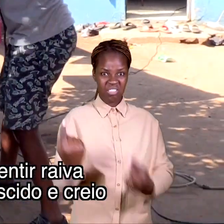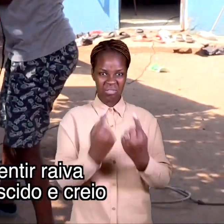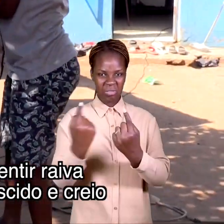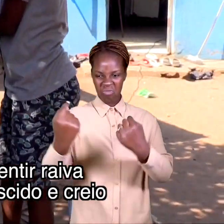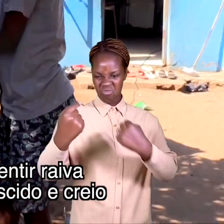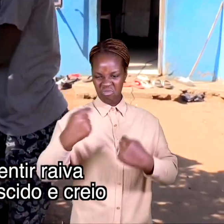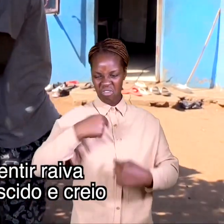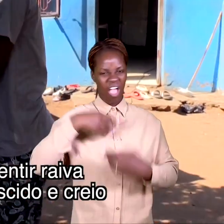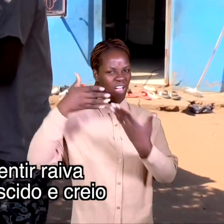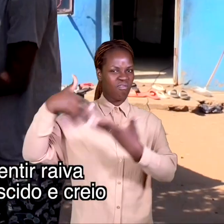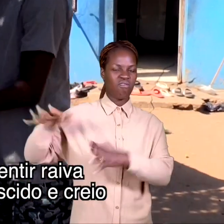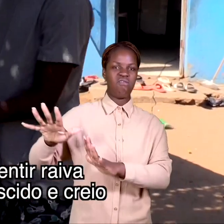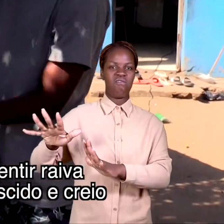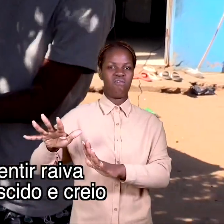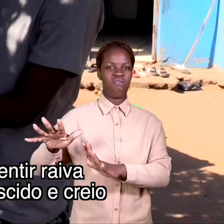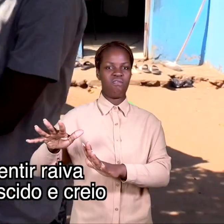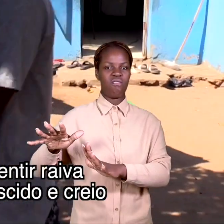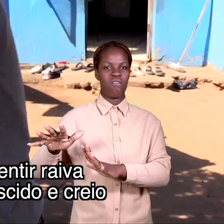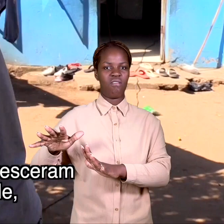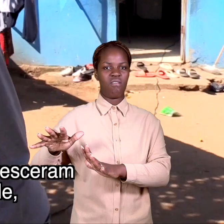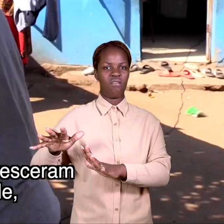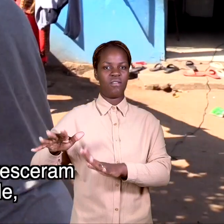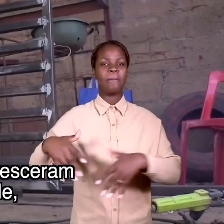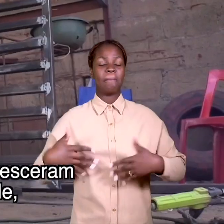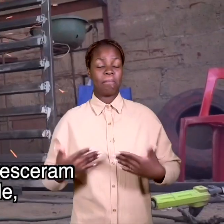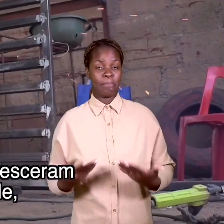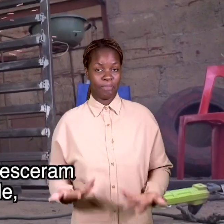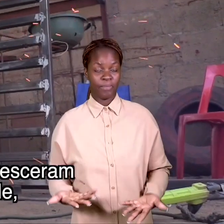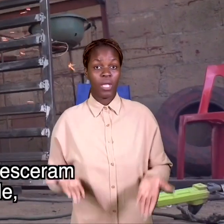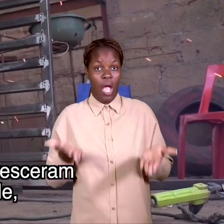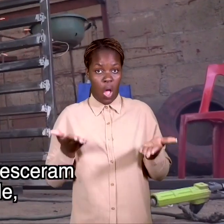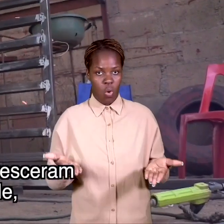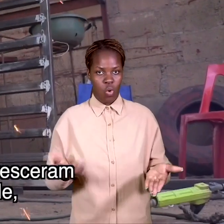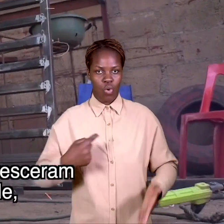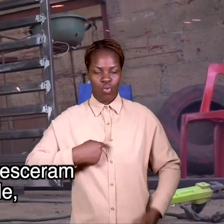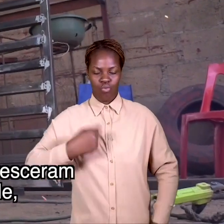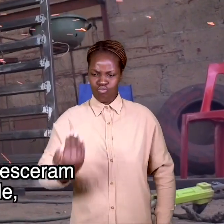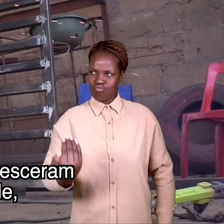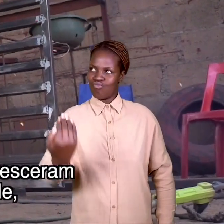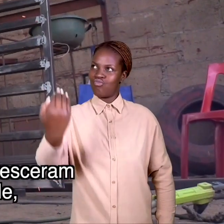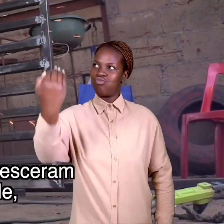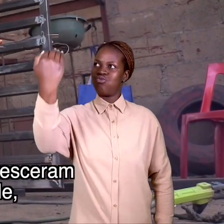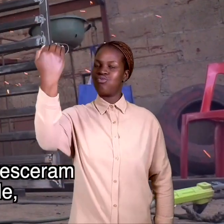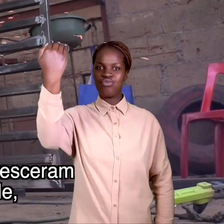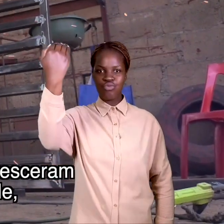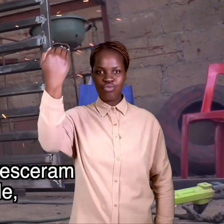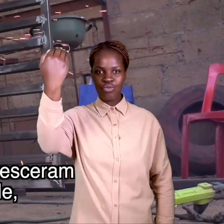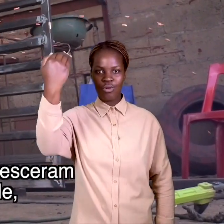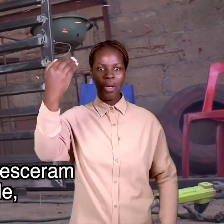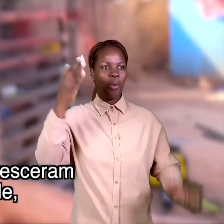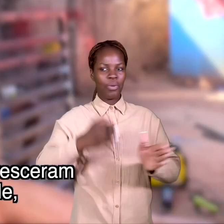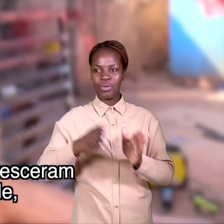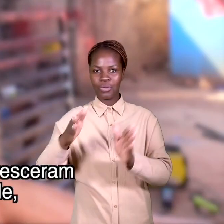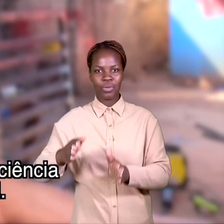agora que sou grande, praticamente, e as pessoas que faziam isso também cresceram, acabaram vendo que, na verdade, é uma situação